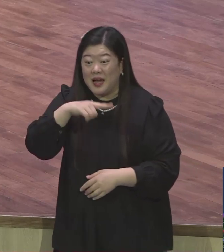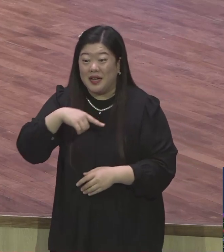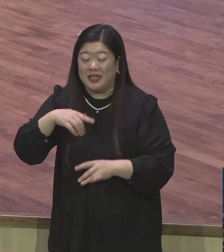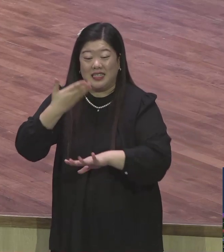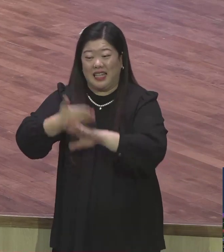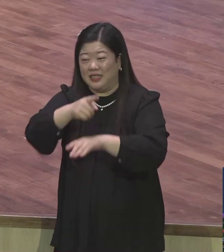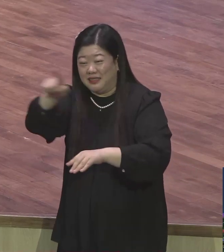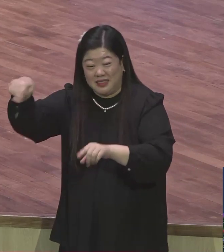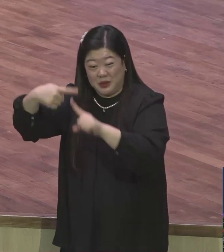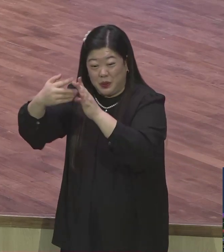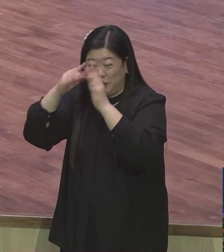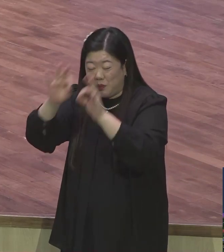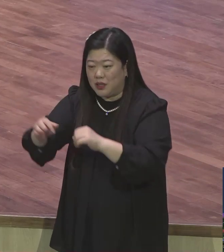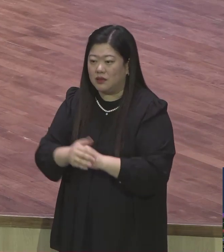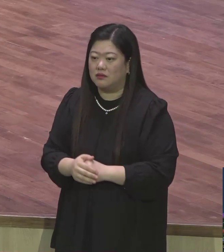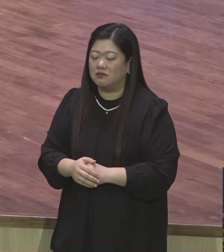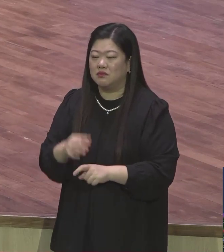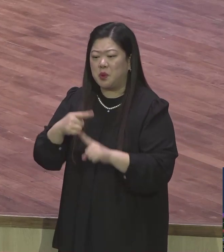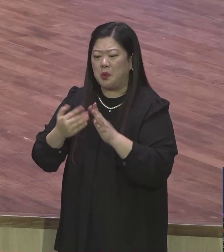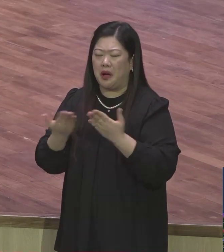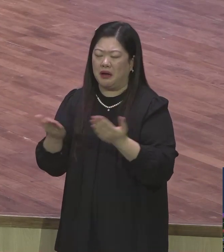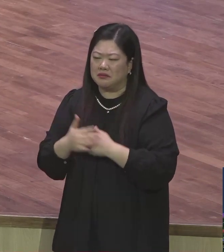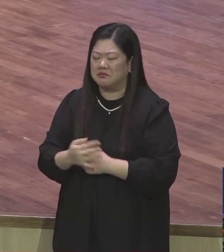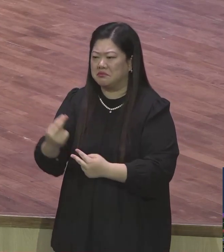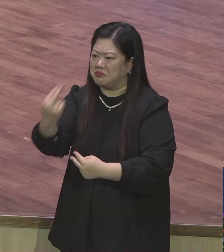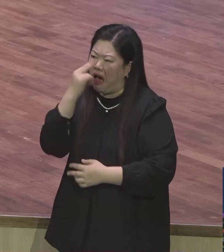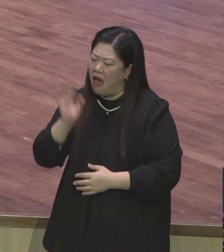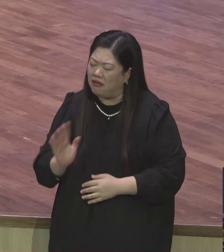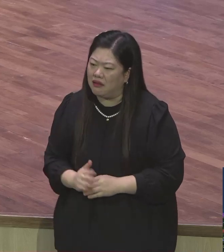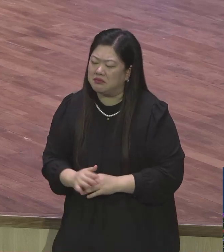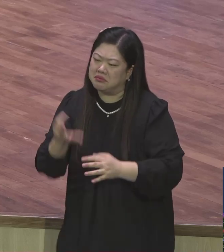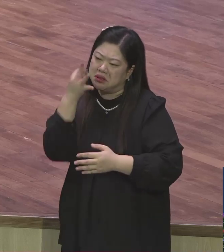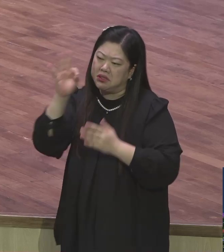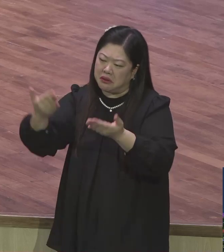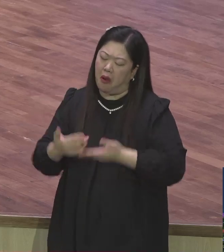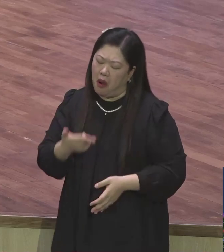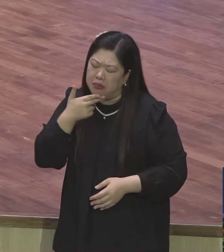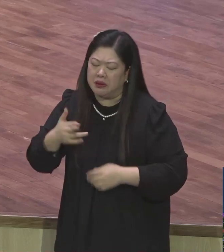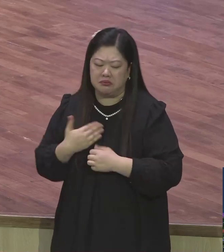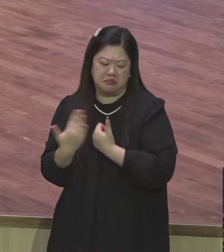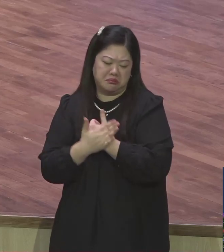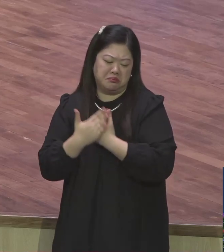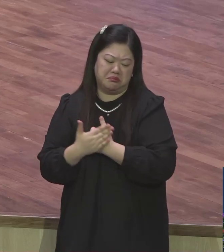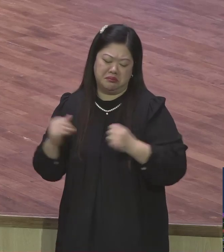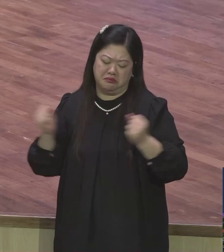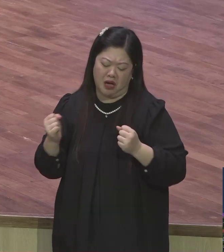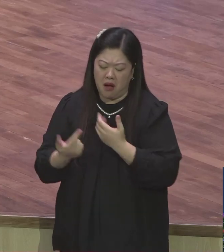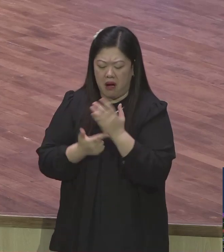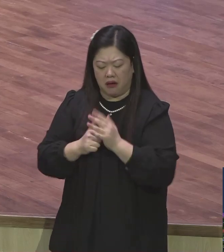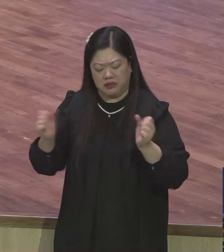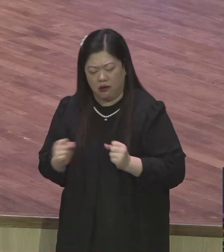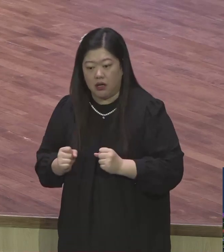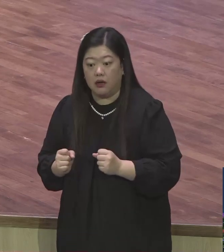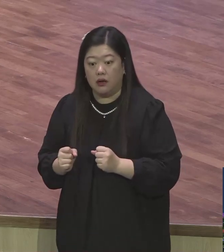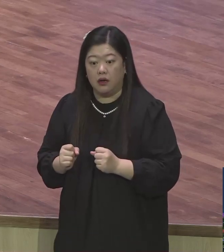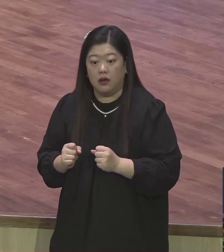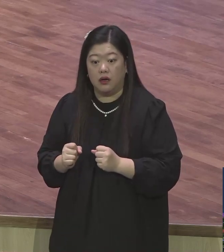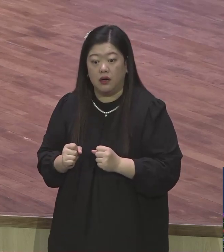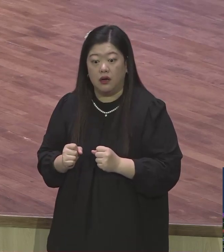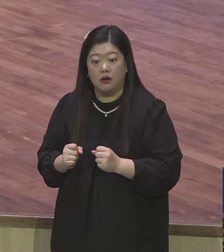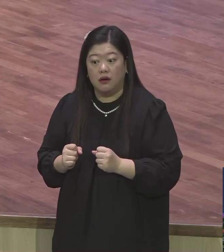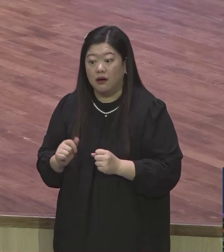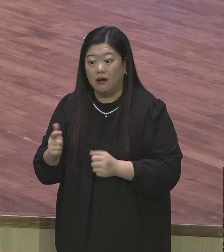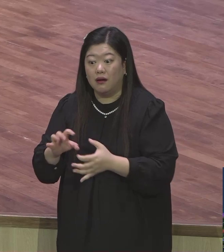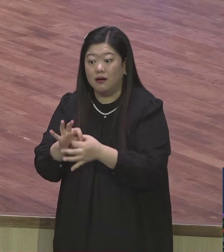가지고 책임하겠어요? 목을 내놨는데 지금. 한마디로 생명 건 동력자, 생명